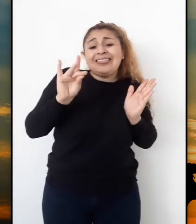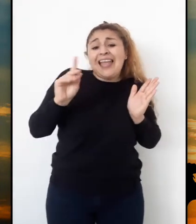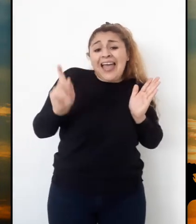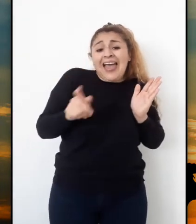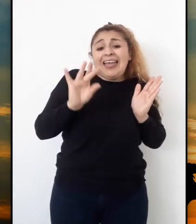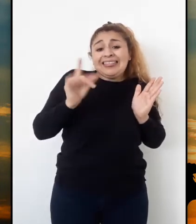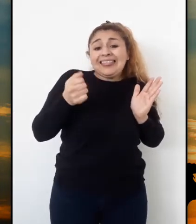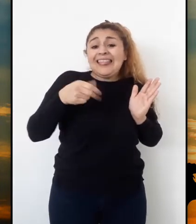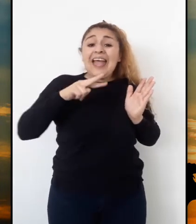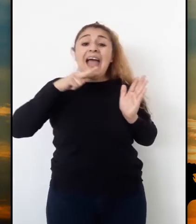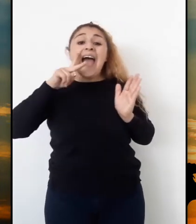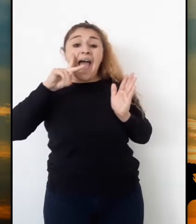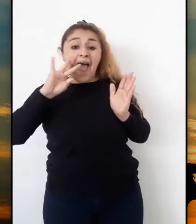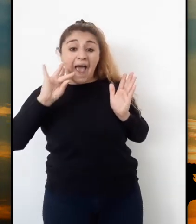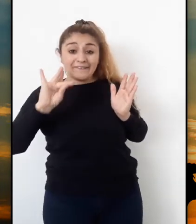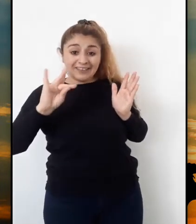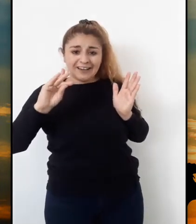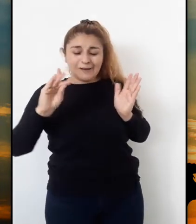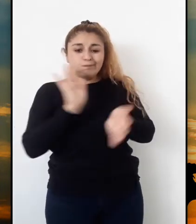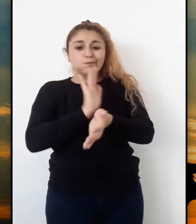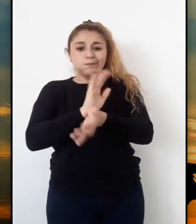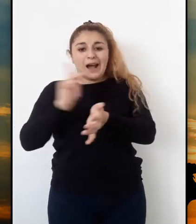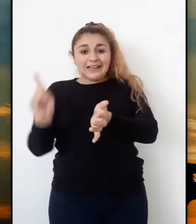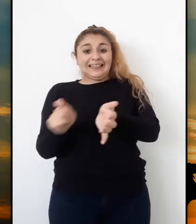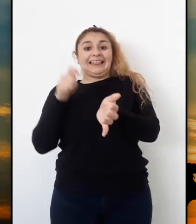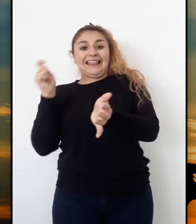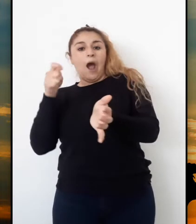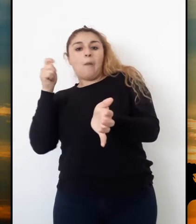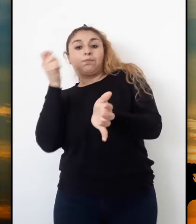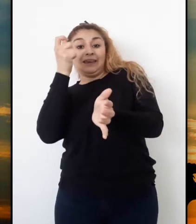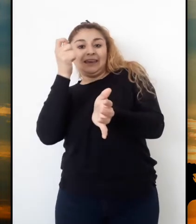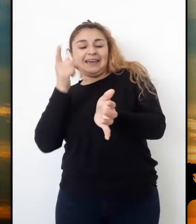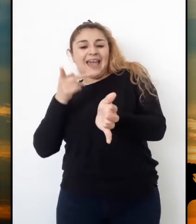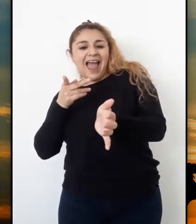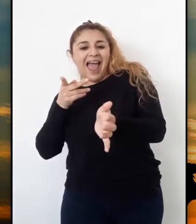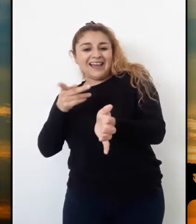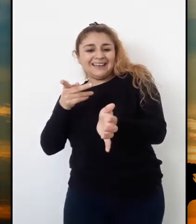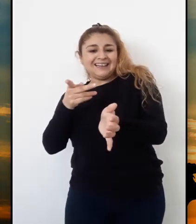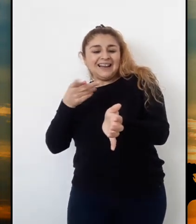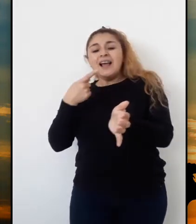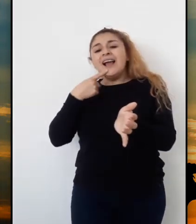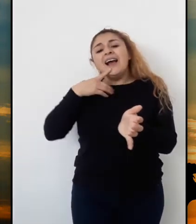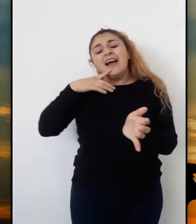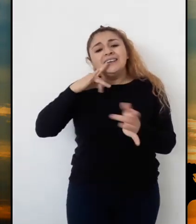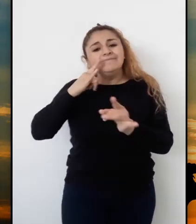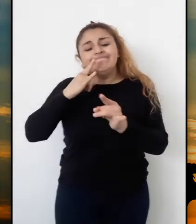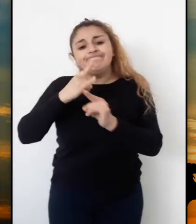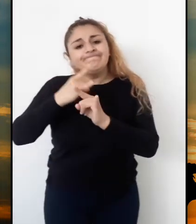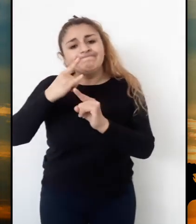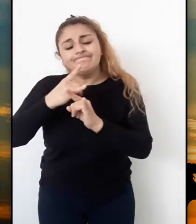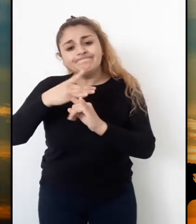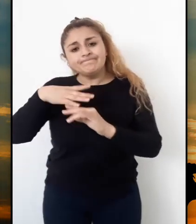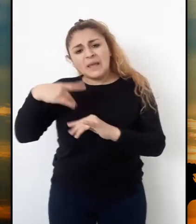La herencia de David era Dios. C'est Dieu qui lui a choisi sa part. Dios eligió su